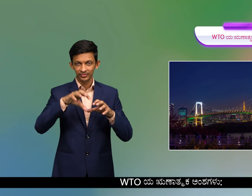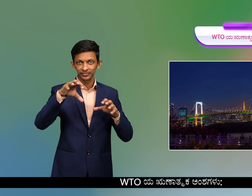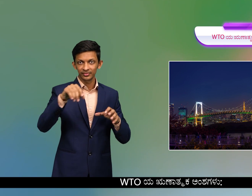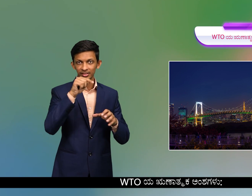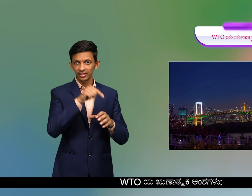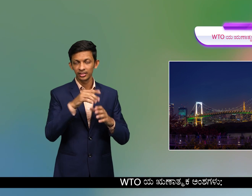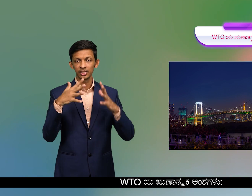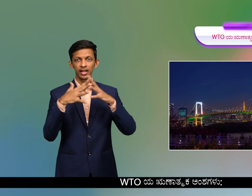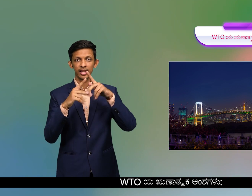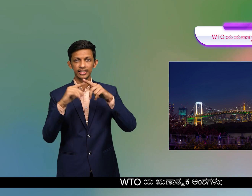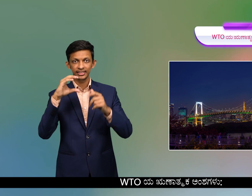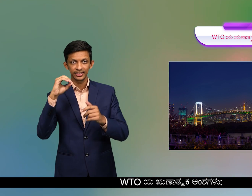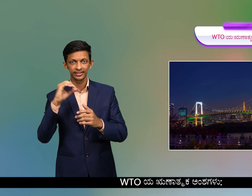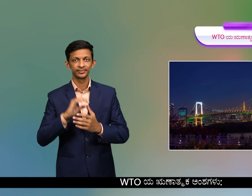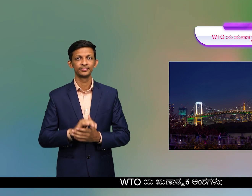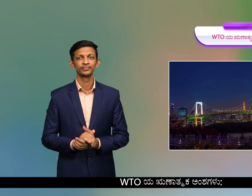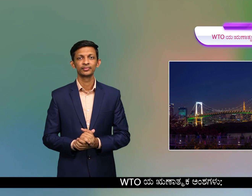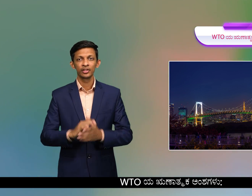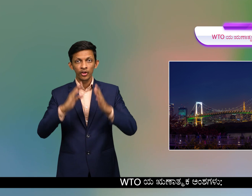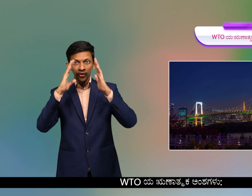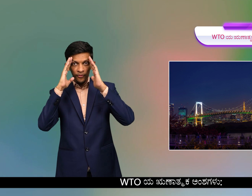WTOಯ ಋಣಾತ್ಮಕ ಅಂಶಗಳು.